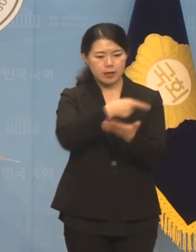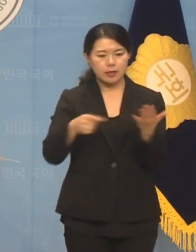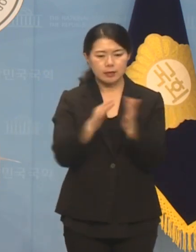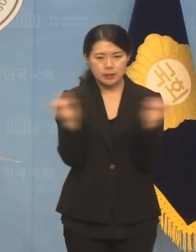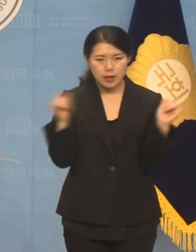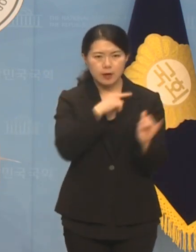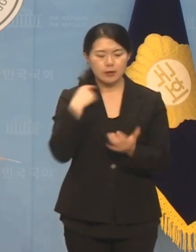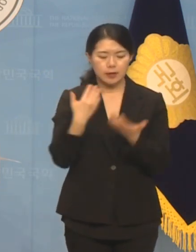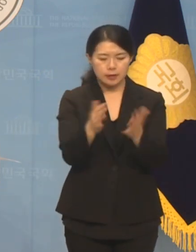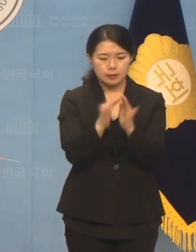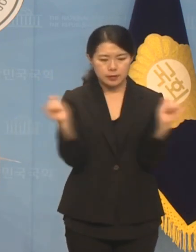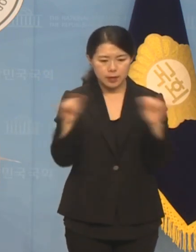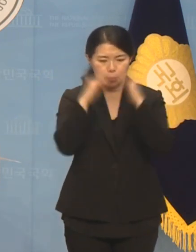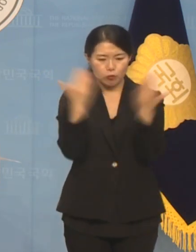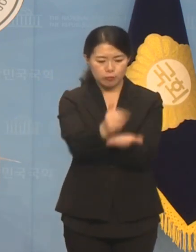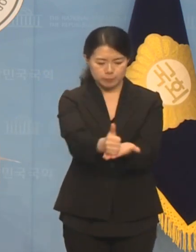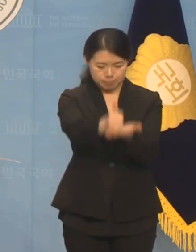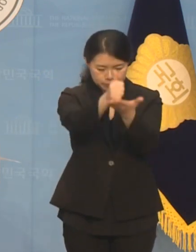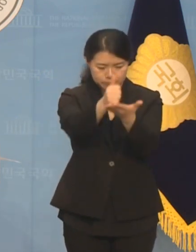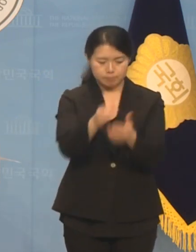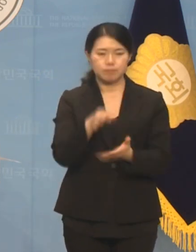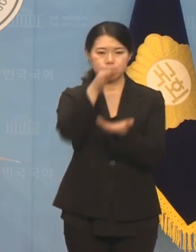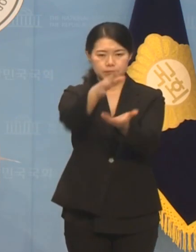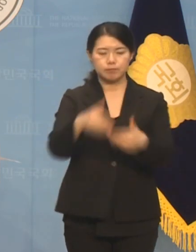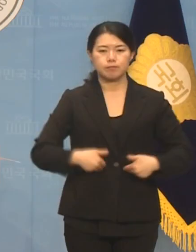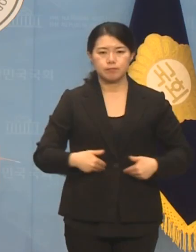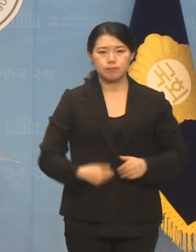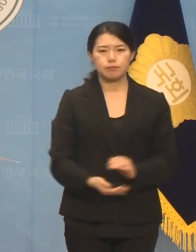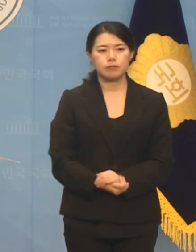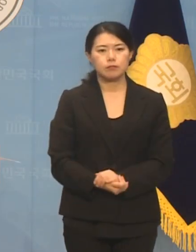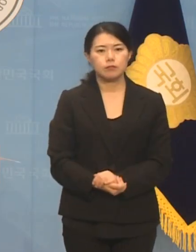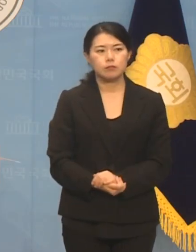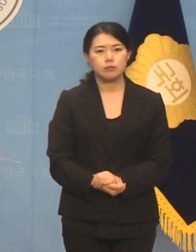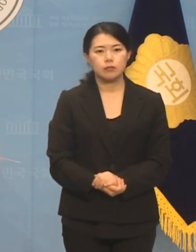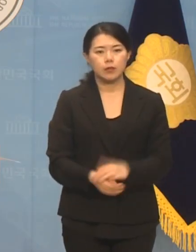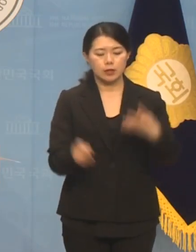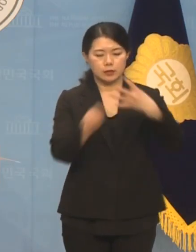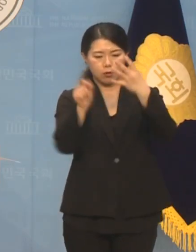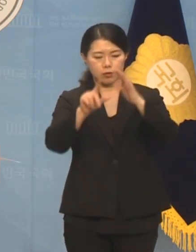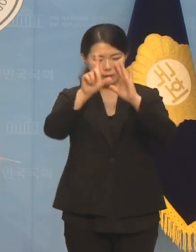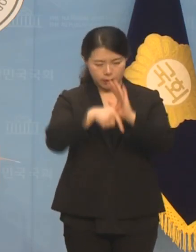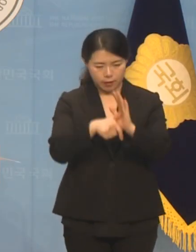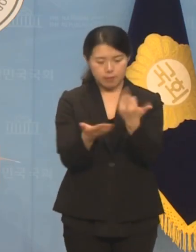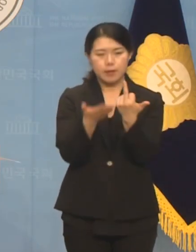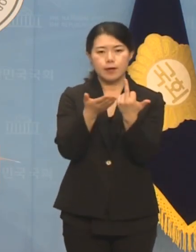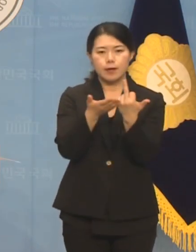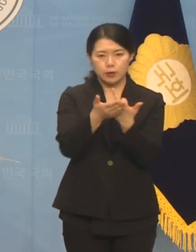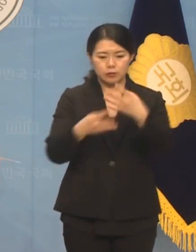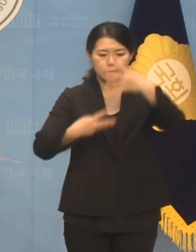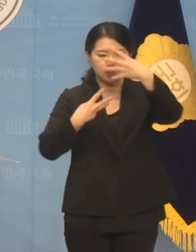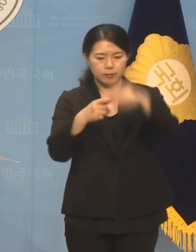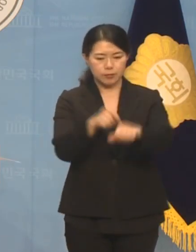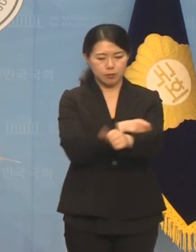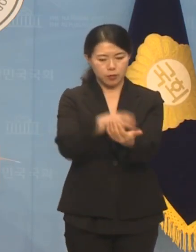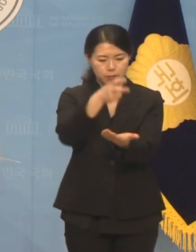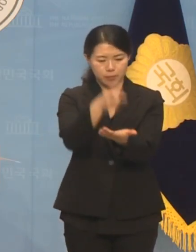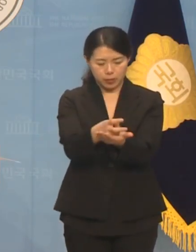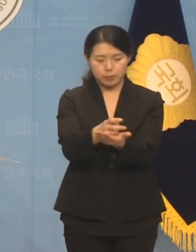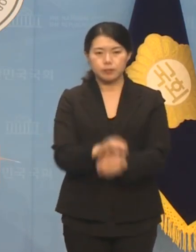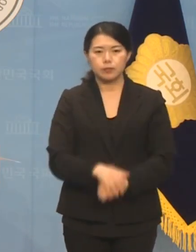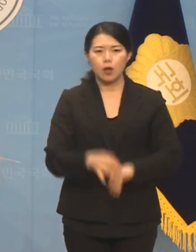유가족의 존엄을 지켜드려야 합니다. 4월 임시회에서 제주 4.3